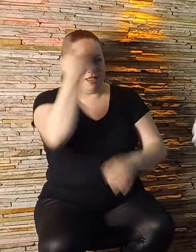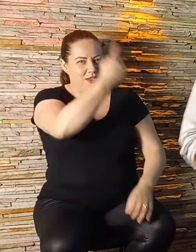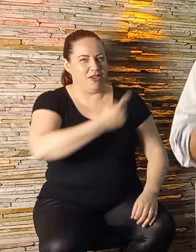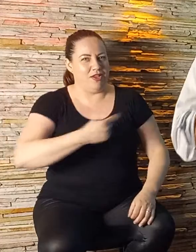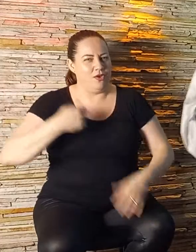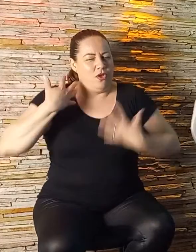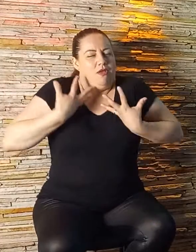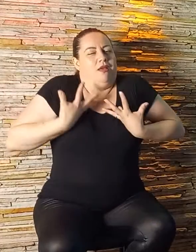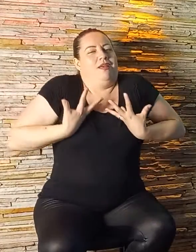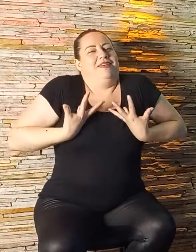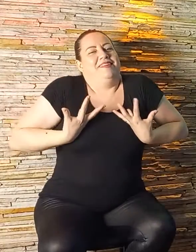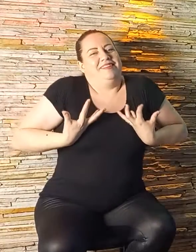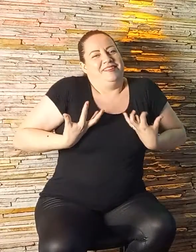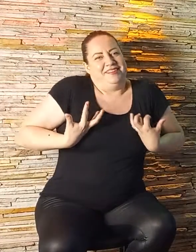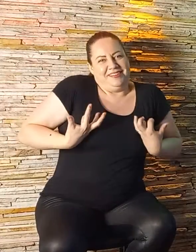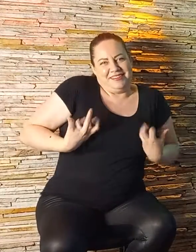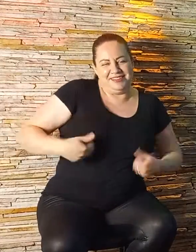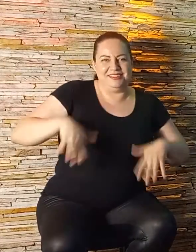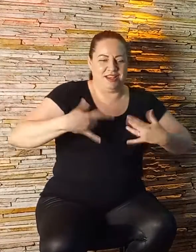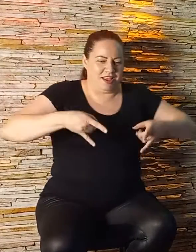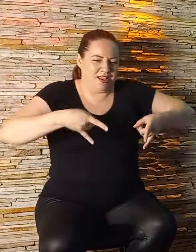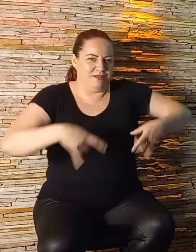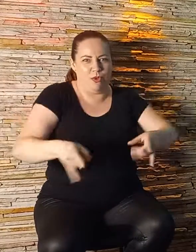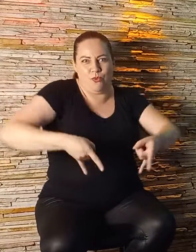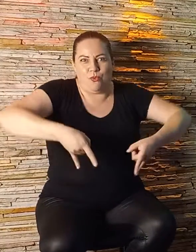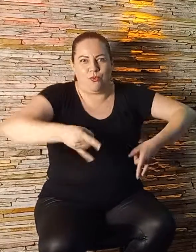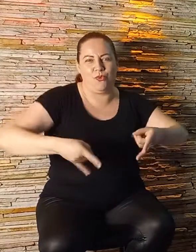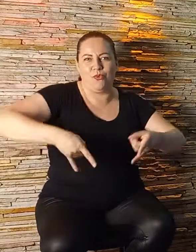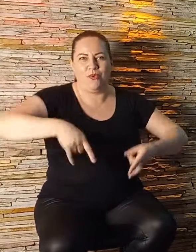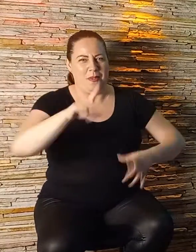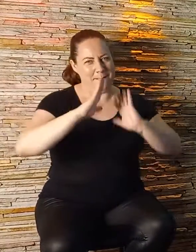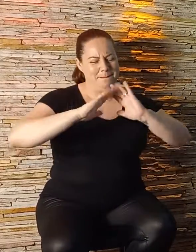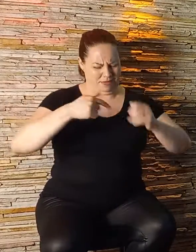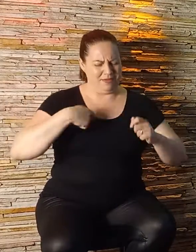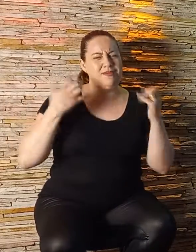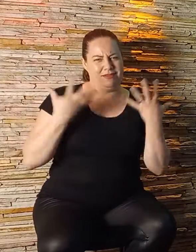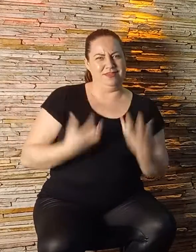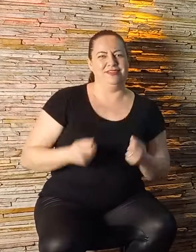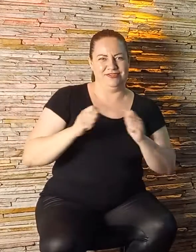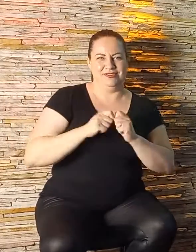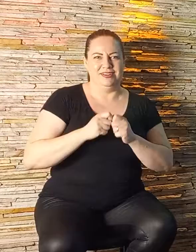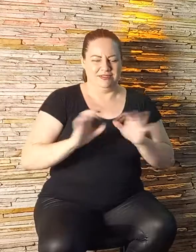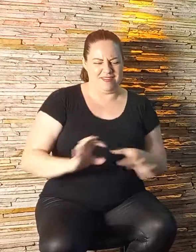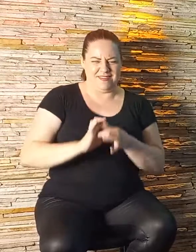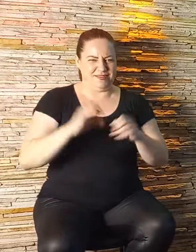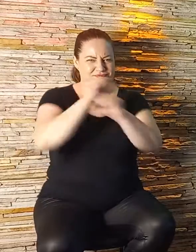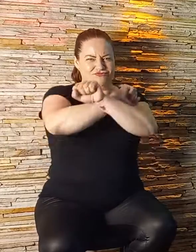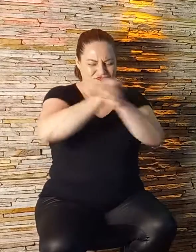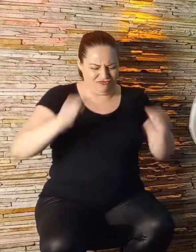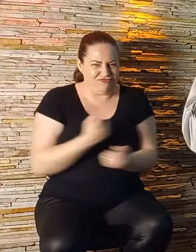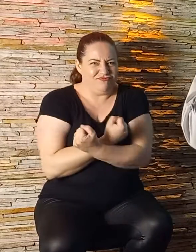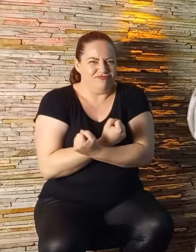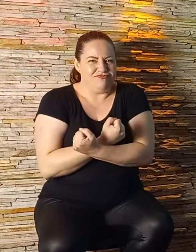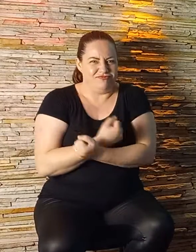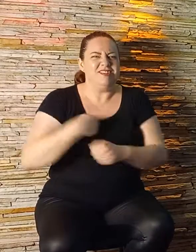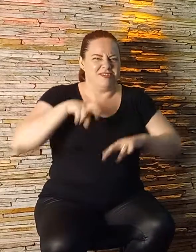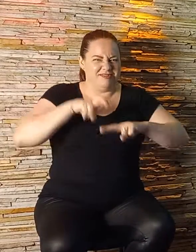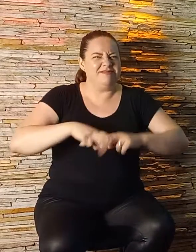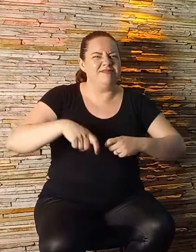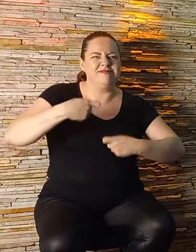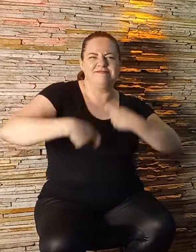Rosana rapidamente queimar 15367 que eu faço é meu Deus te amarrar na cama né narrou no site